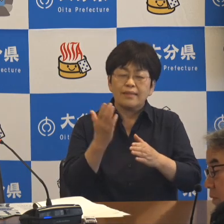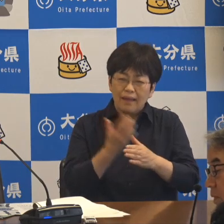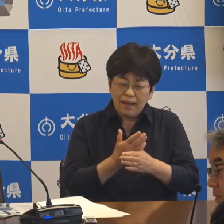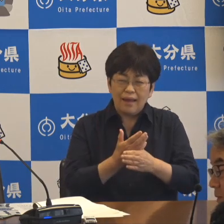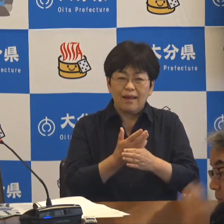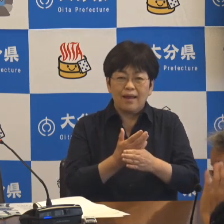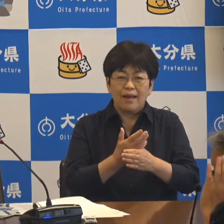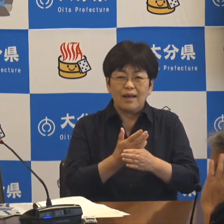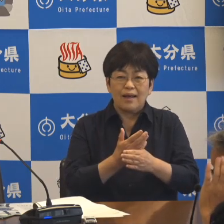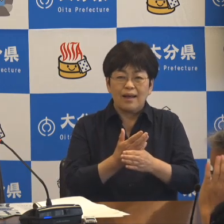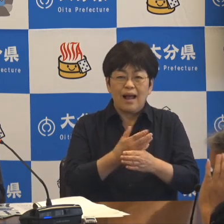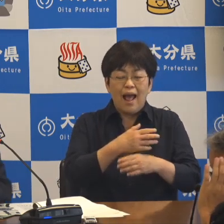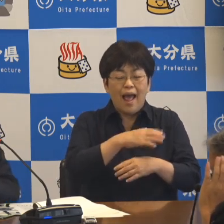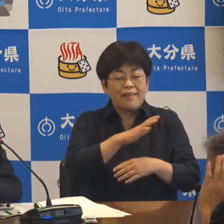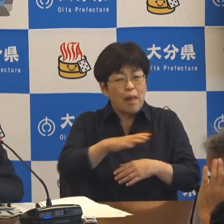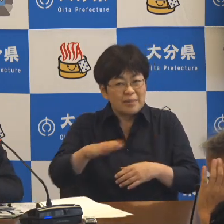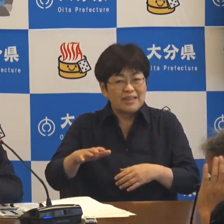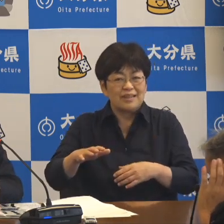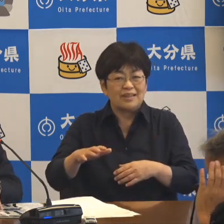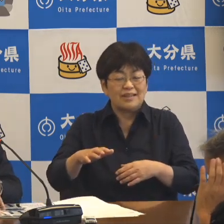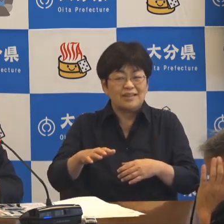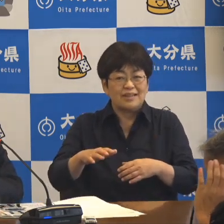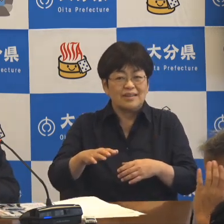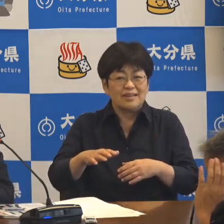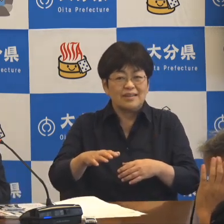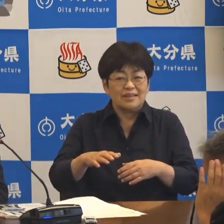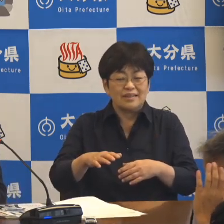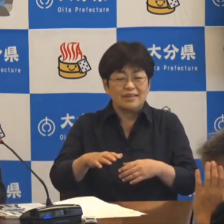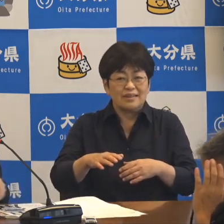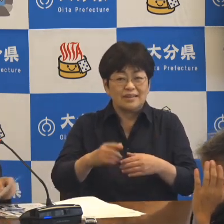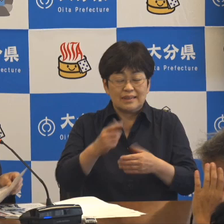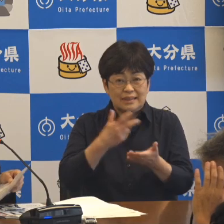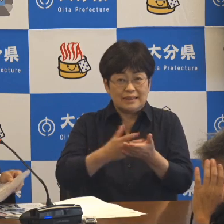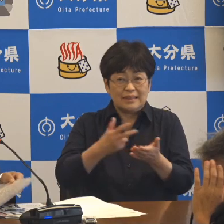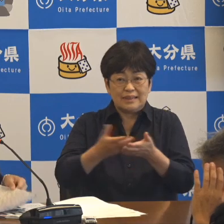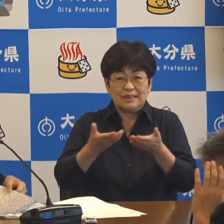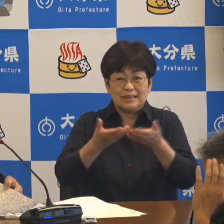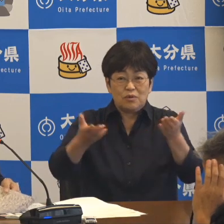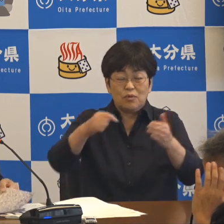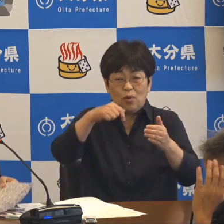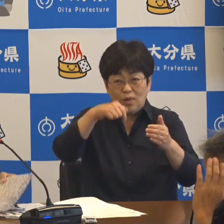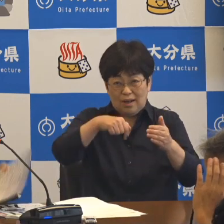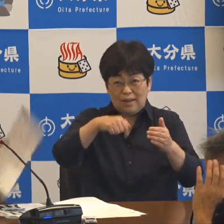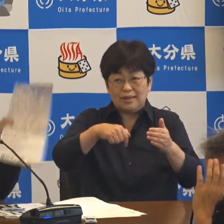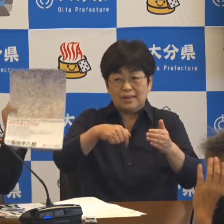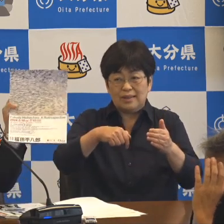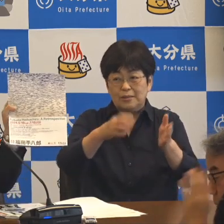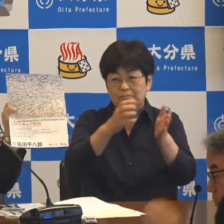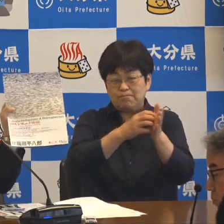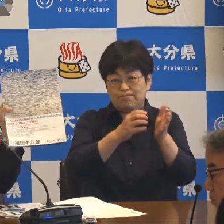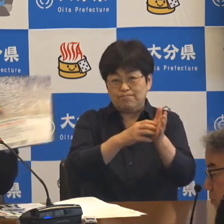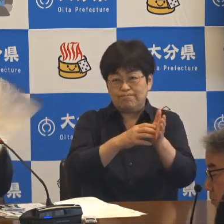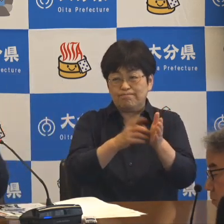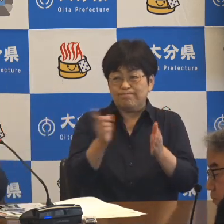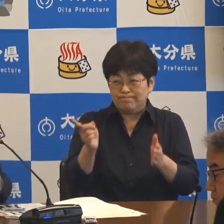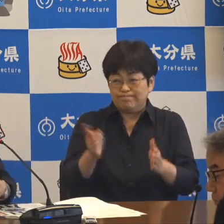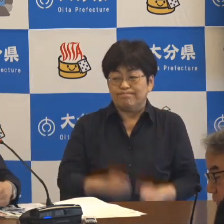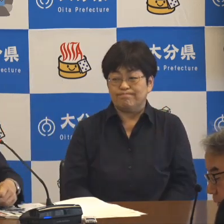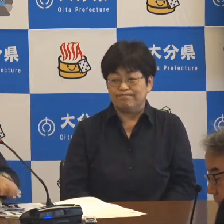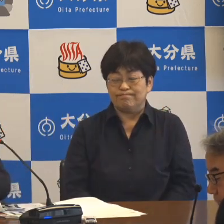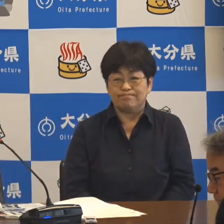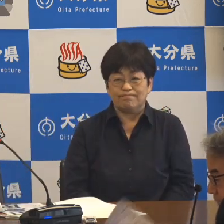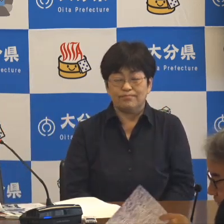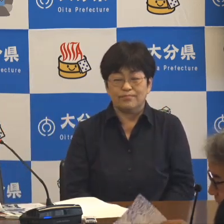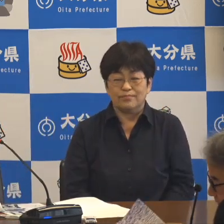波というのが一応お配りしております資料のパンフレットになって、これがさざ波という題でありますけれども、まあ、それ以外